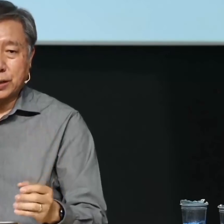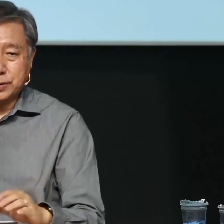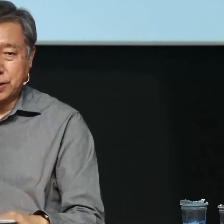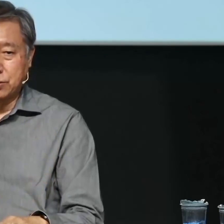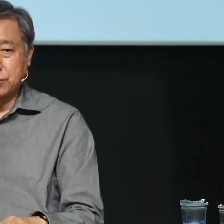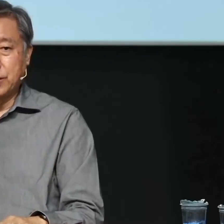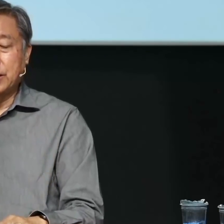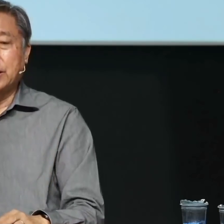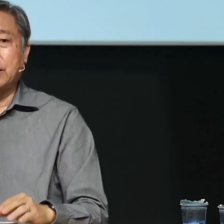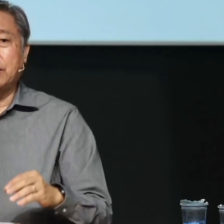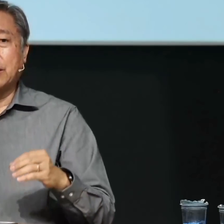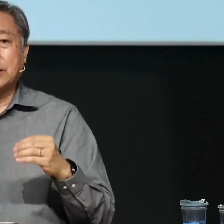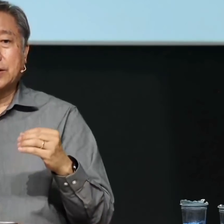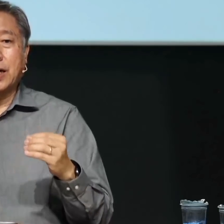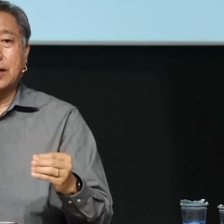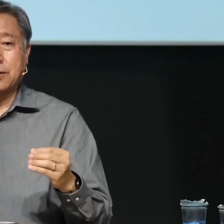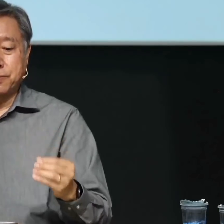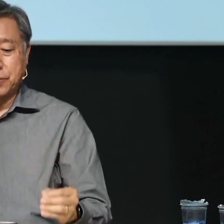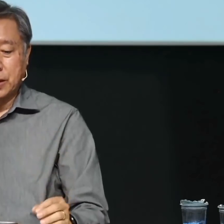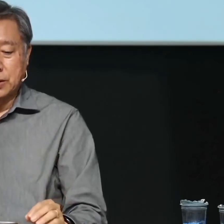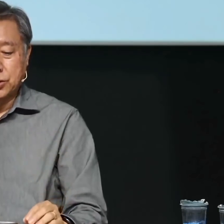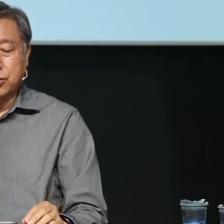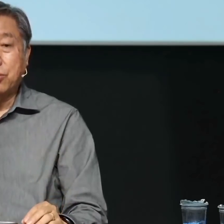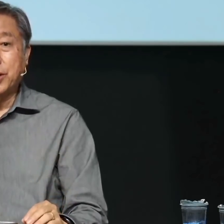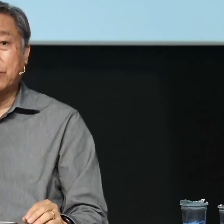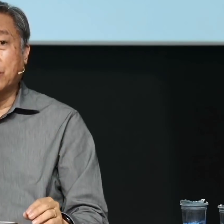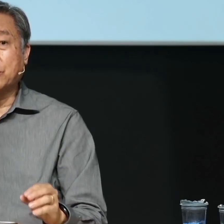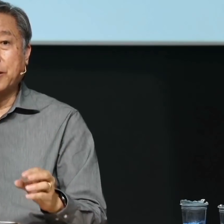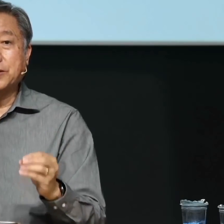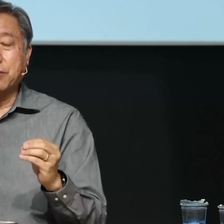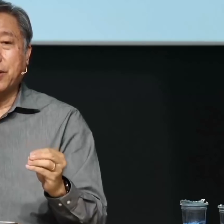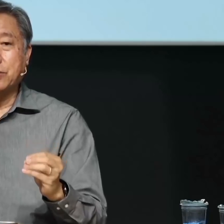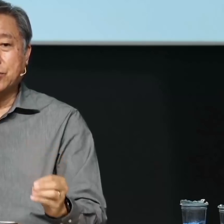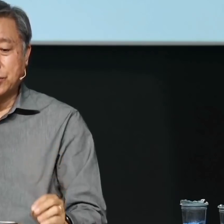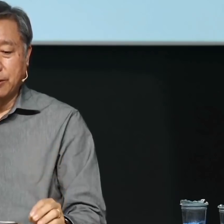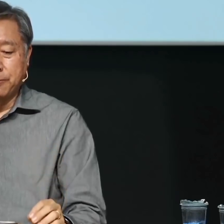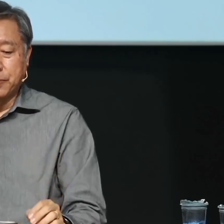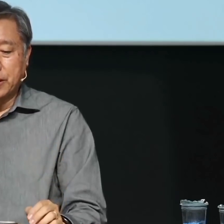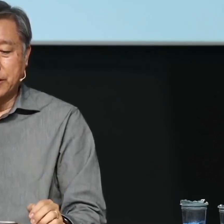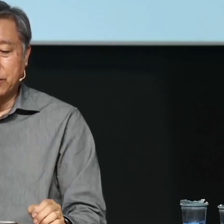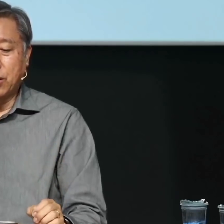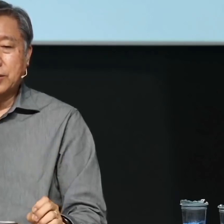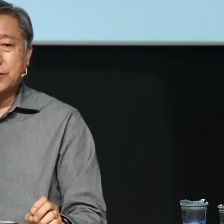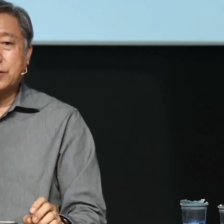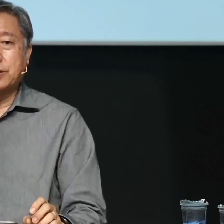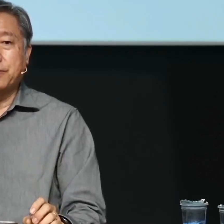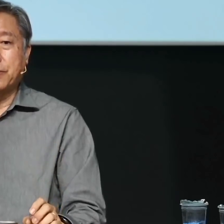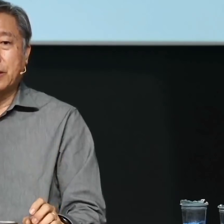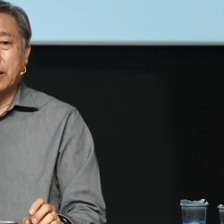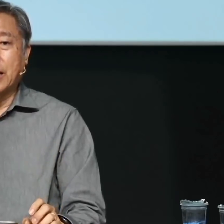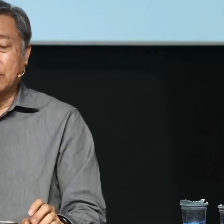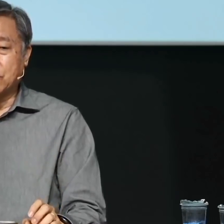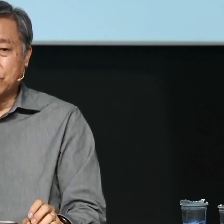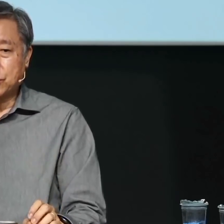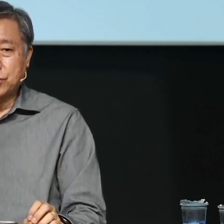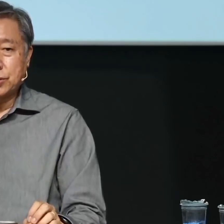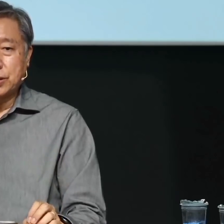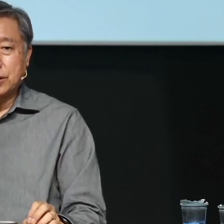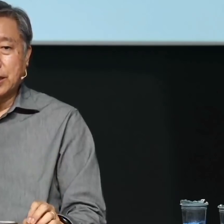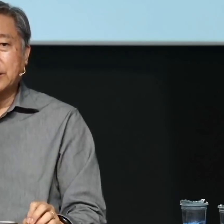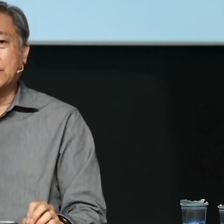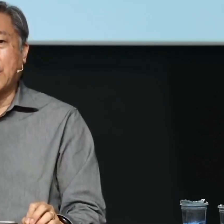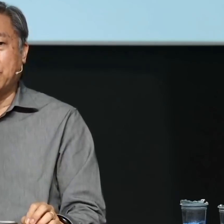o seu coração, e na sala de comunhão nós percebemos que nós